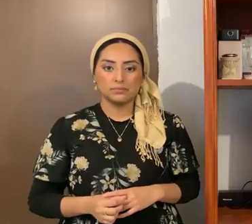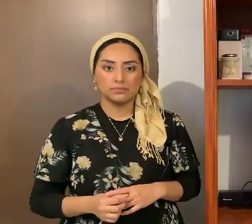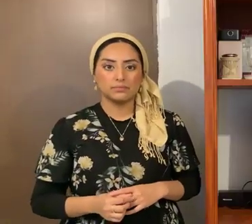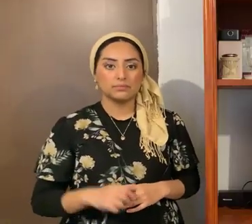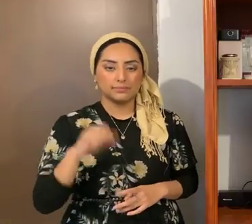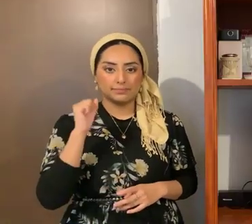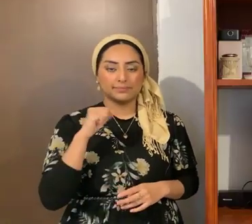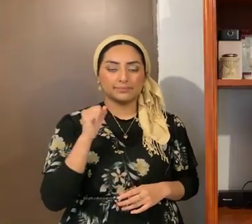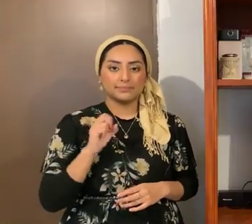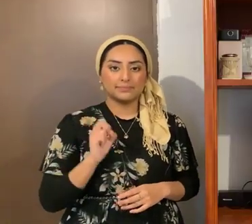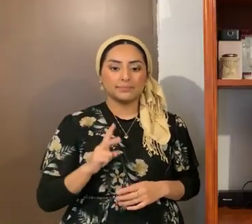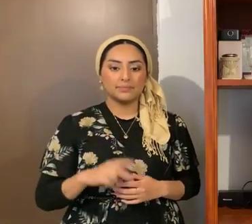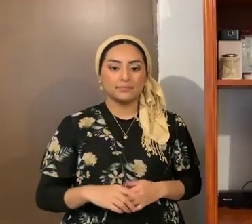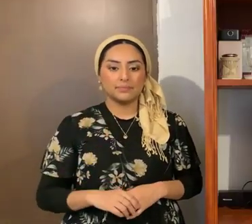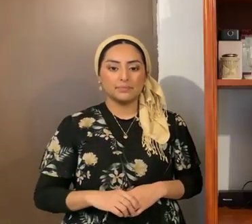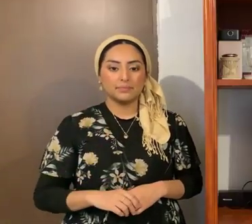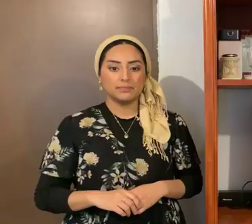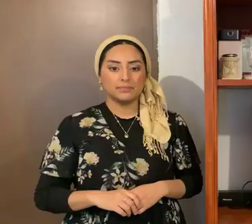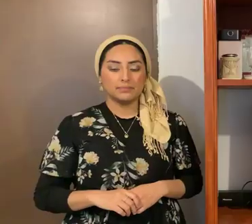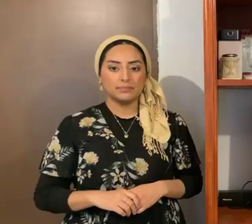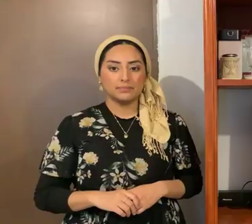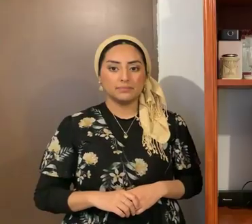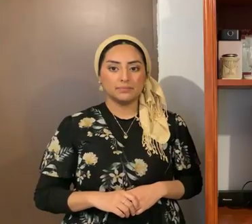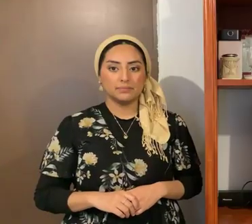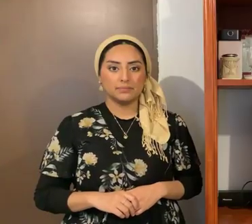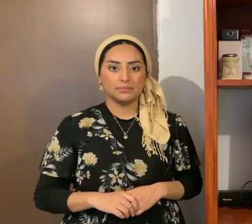¿De acuerdo? ¿Sí?